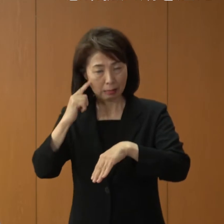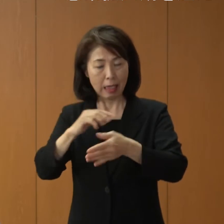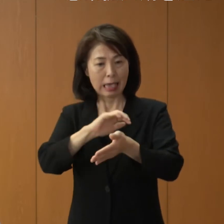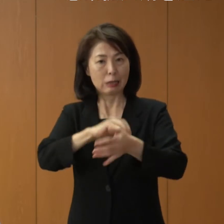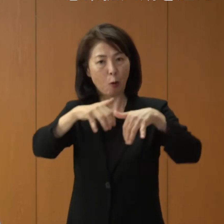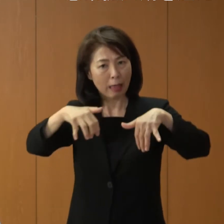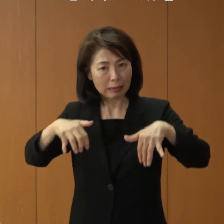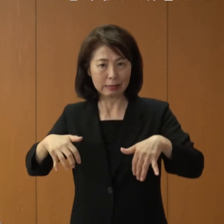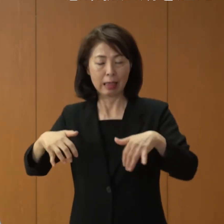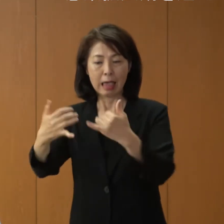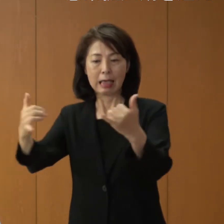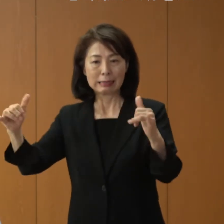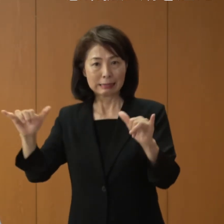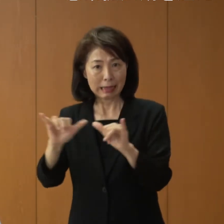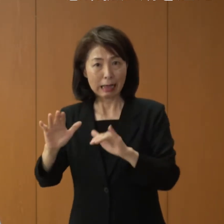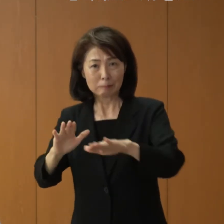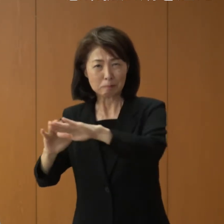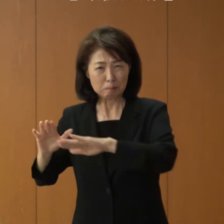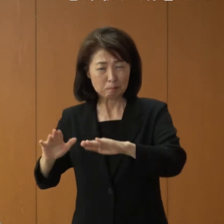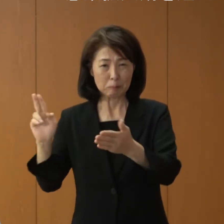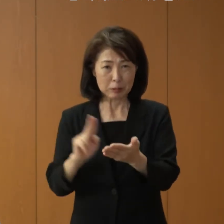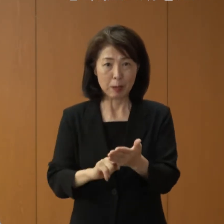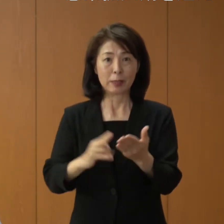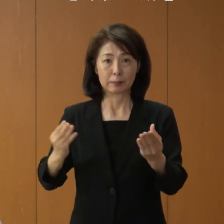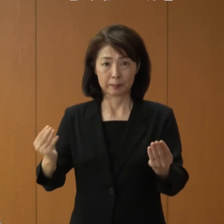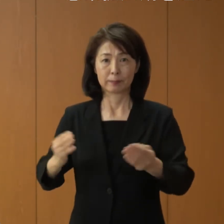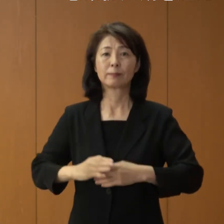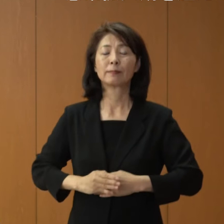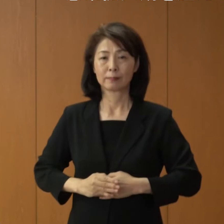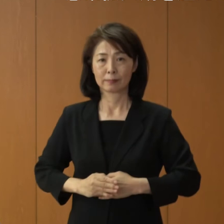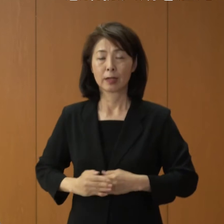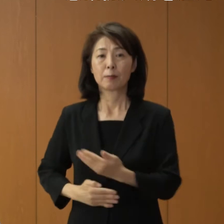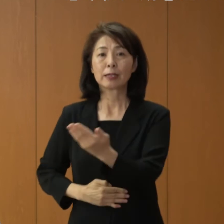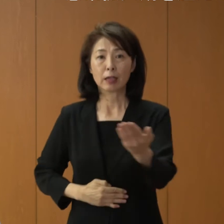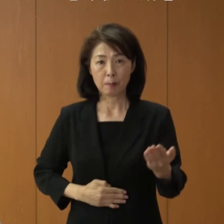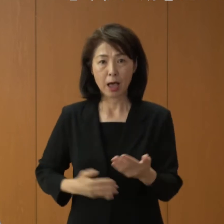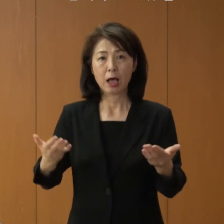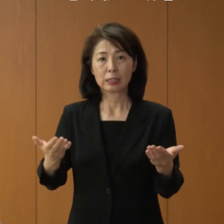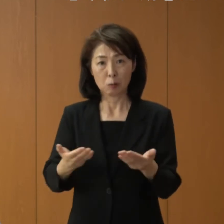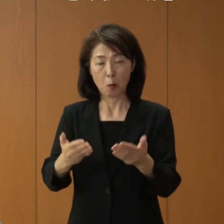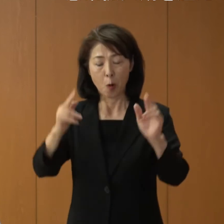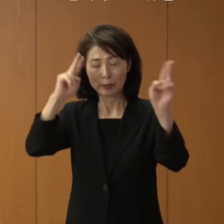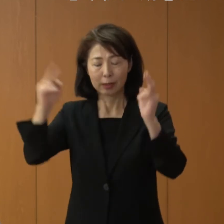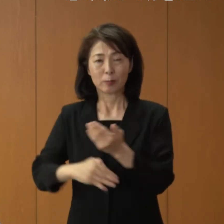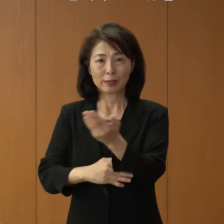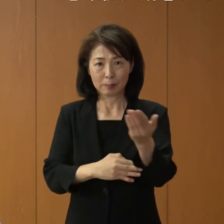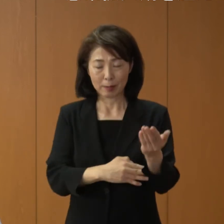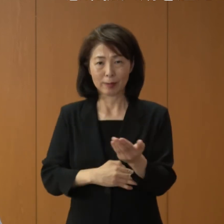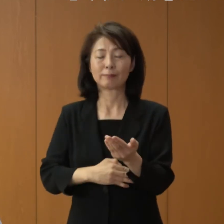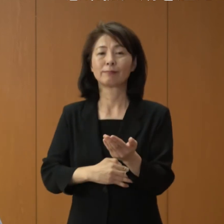や社会活動の制限について決定しました。県民の皆様、事業者の皆様にはす